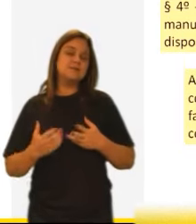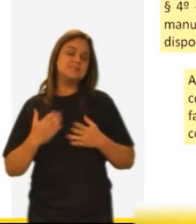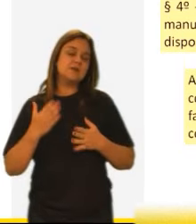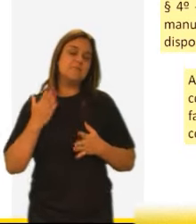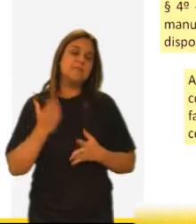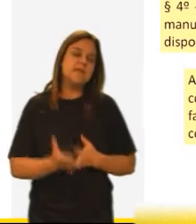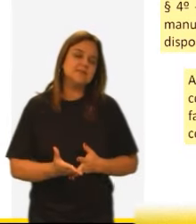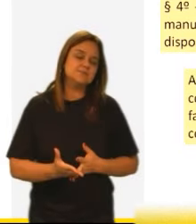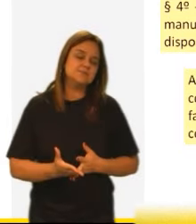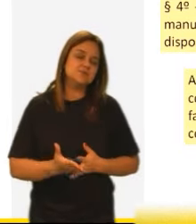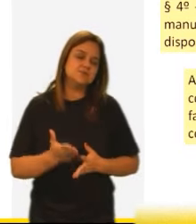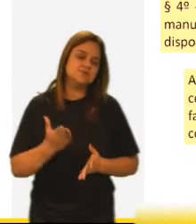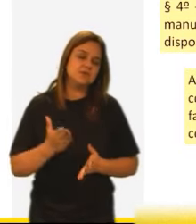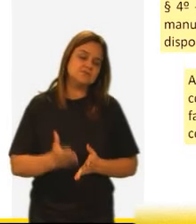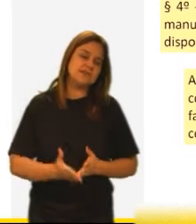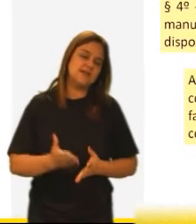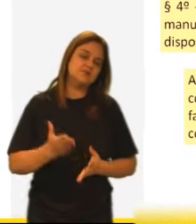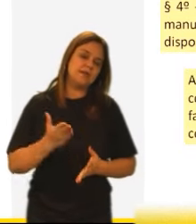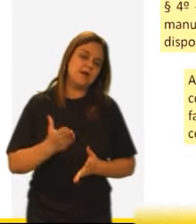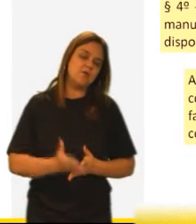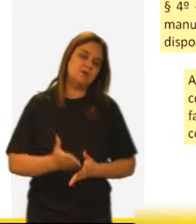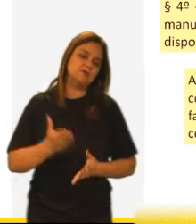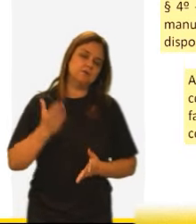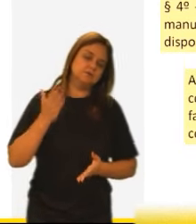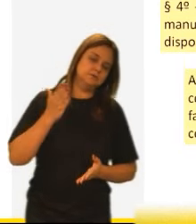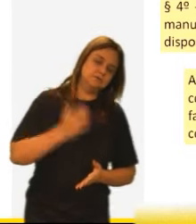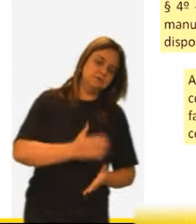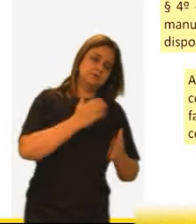não pode ser o mesmo de um já usado